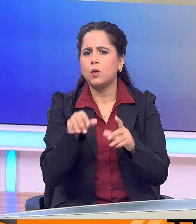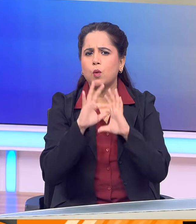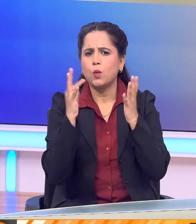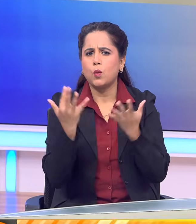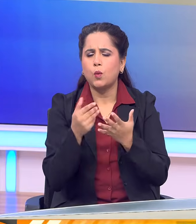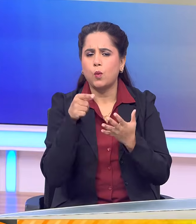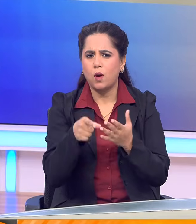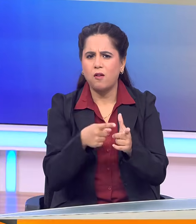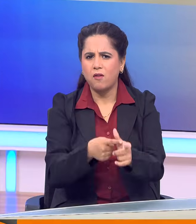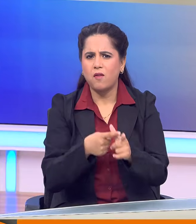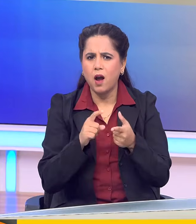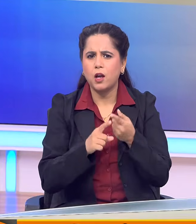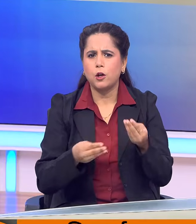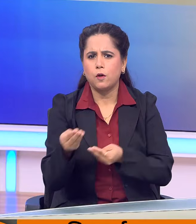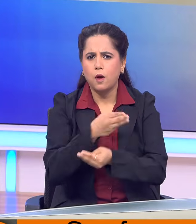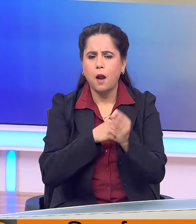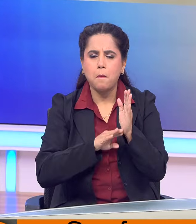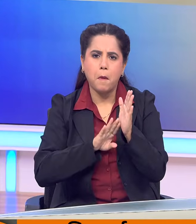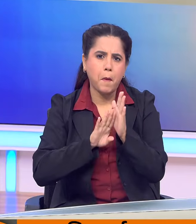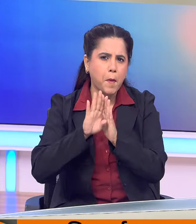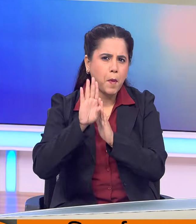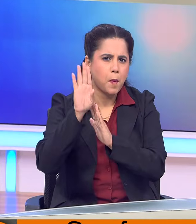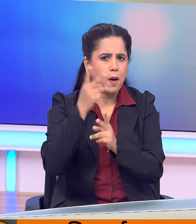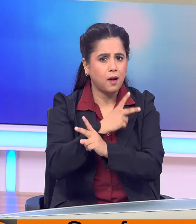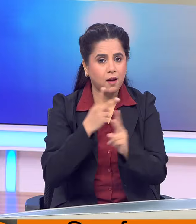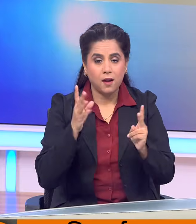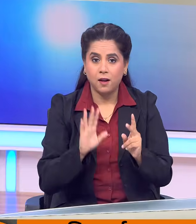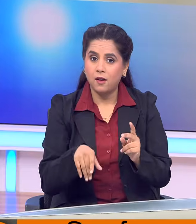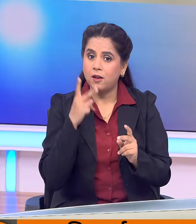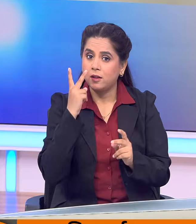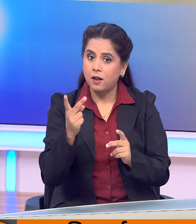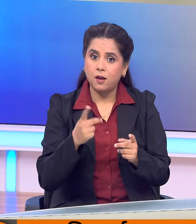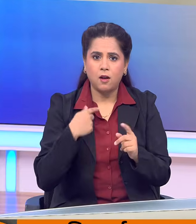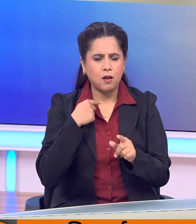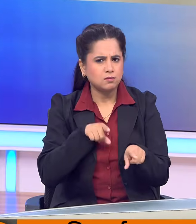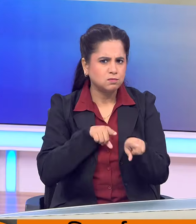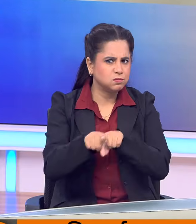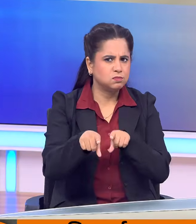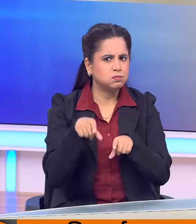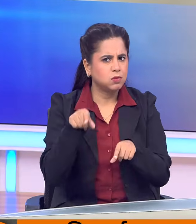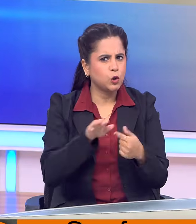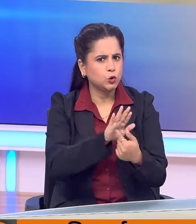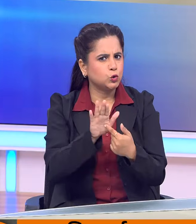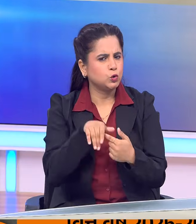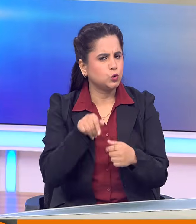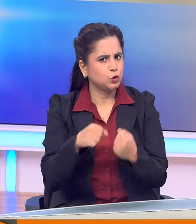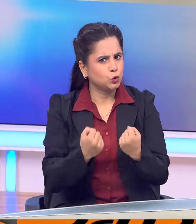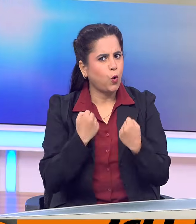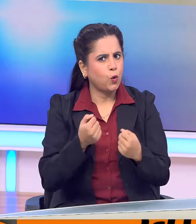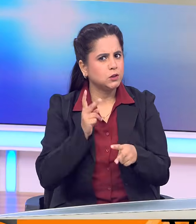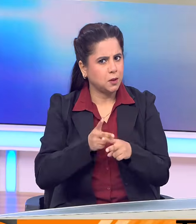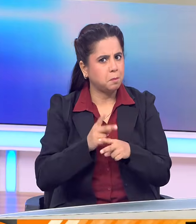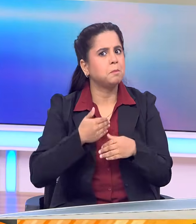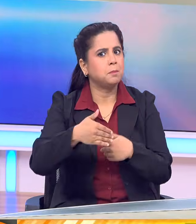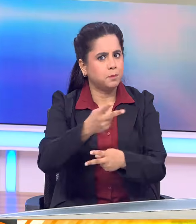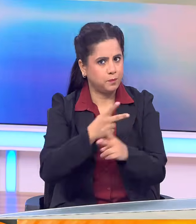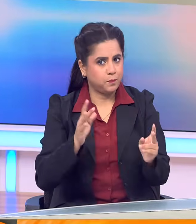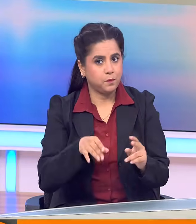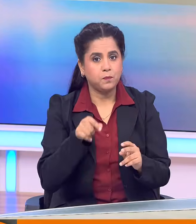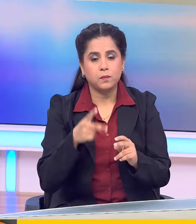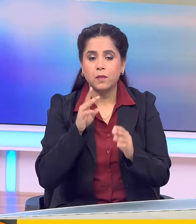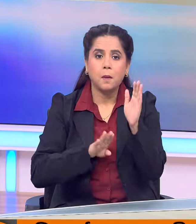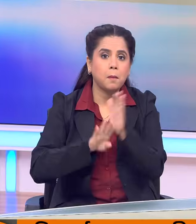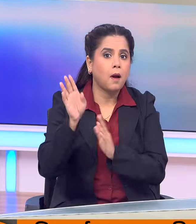की सबसे तेजी से बढ़ती अर्थव्यवस्थाओं में अपनी अग्रणी स्थिति को मजबूत बनाए रखा है। ये